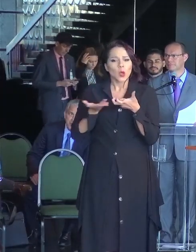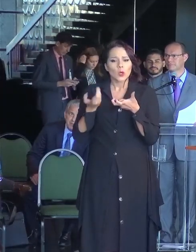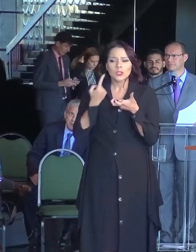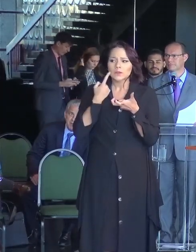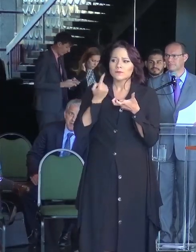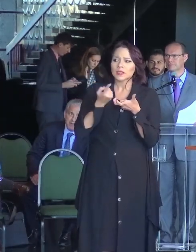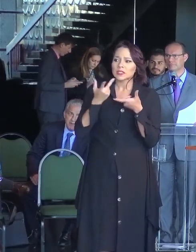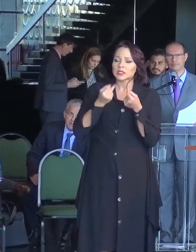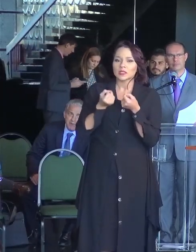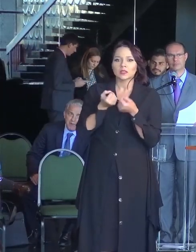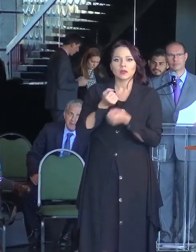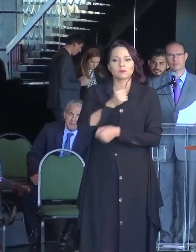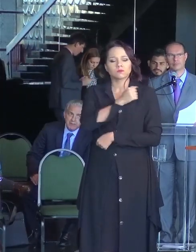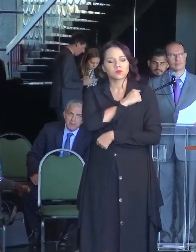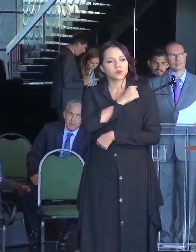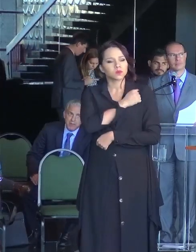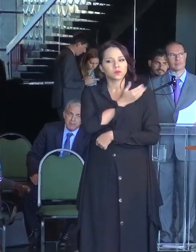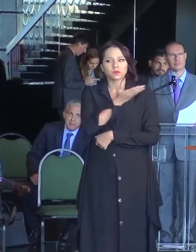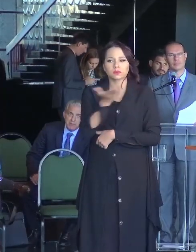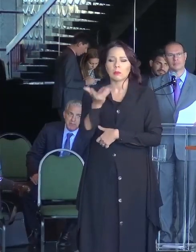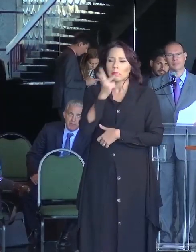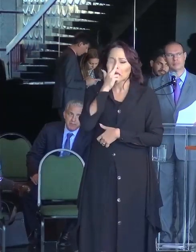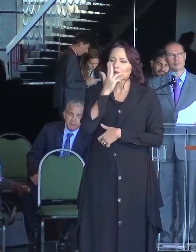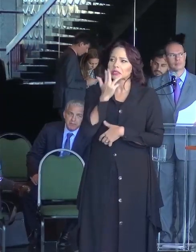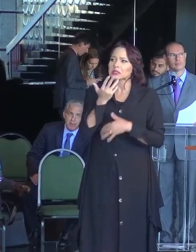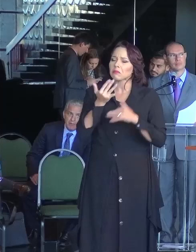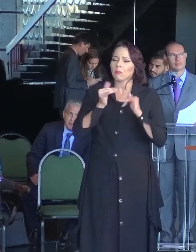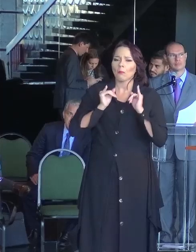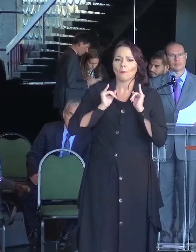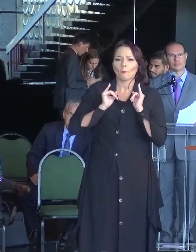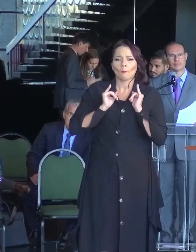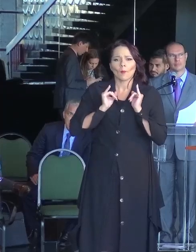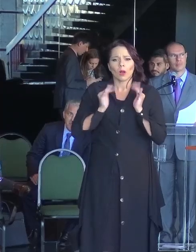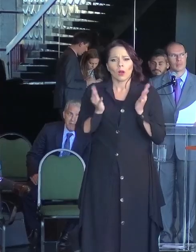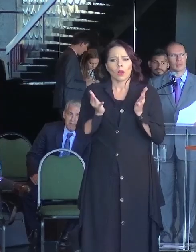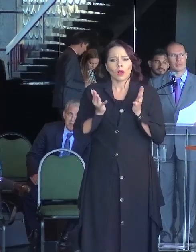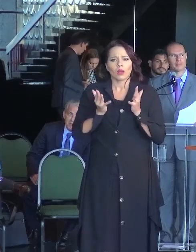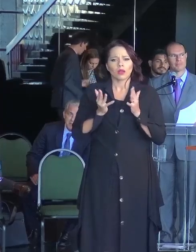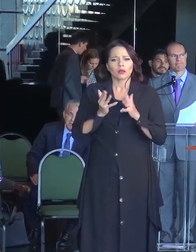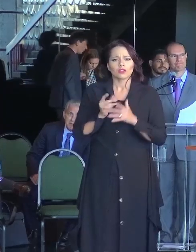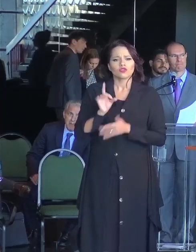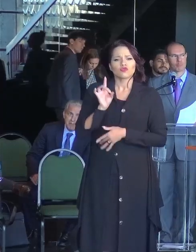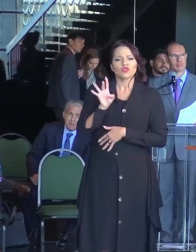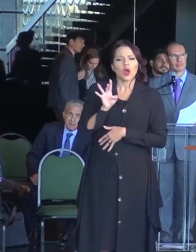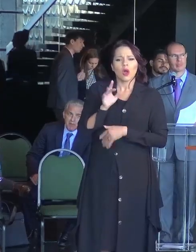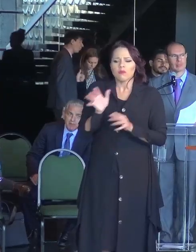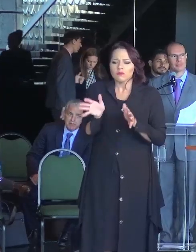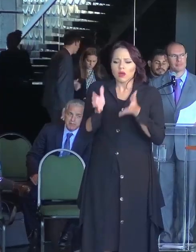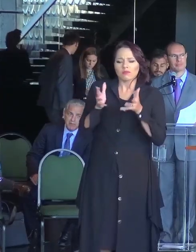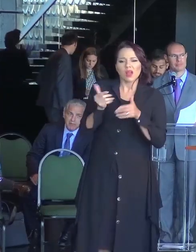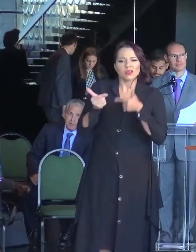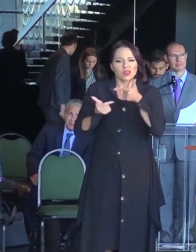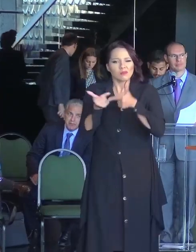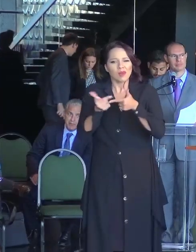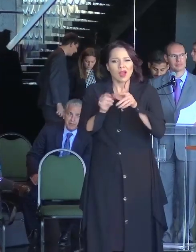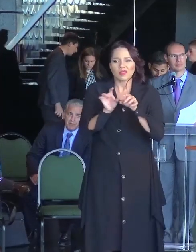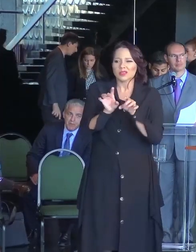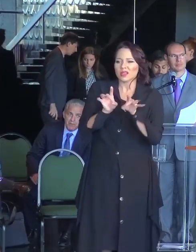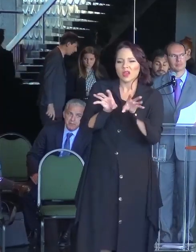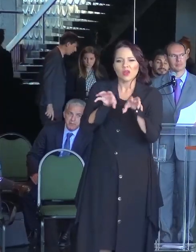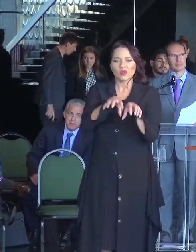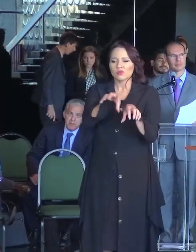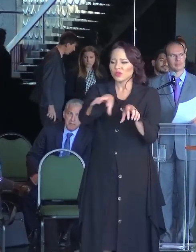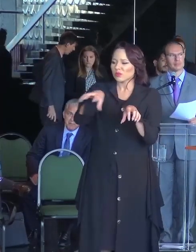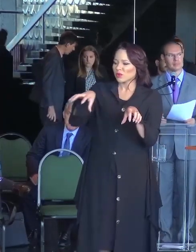hoje eu vejo como um gigante em repouso, mantido vivo só pela atividade das suas células,